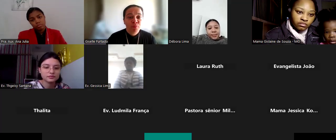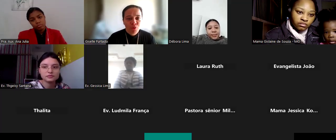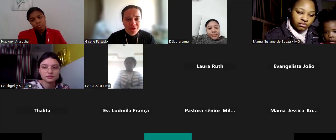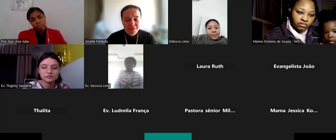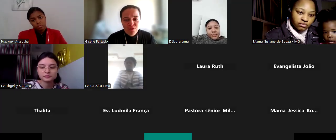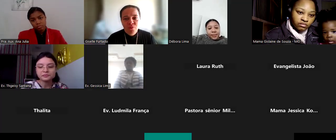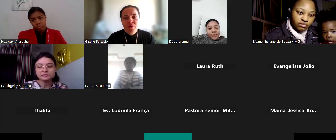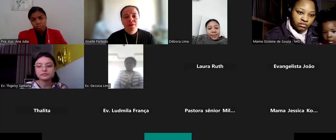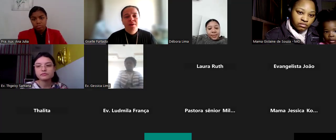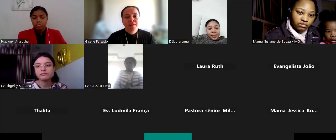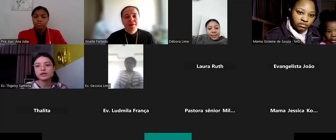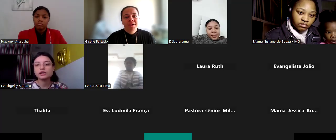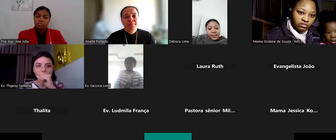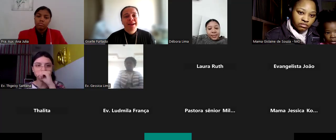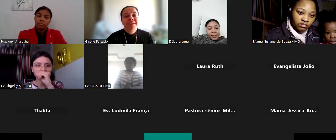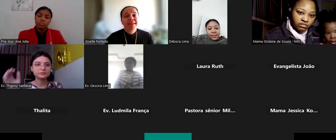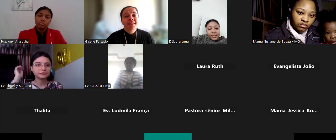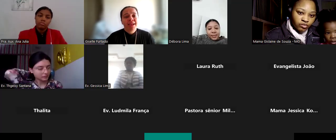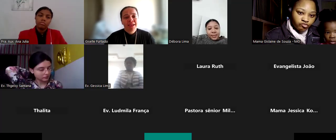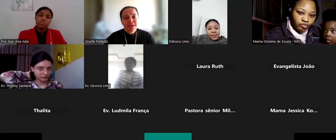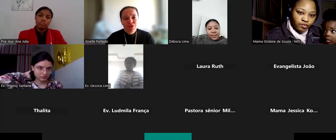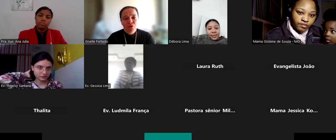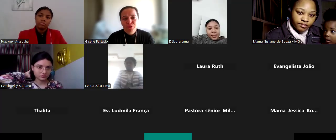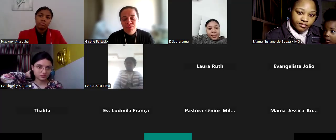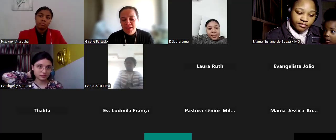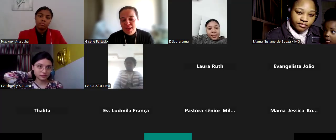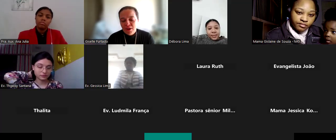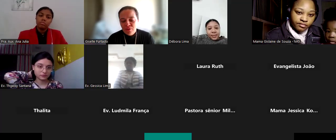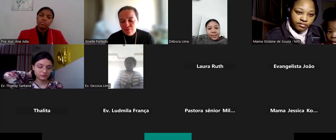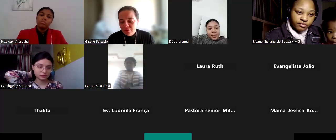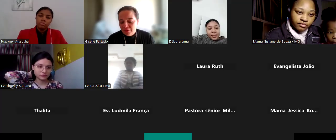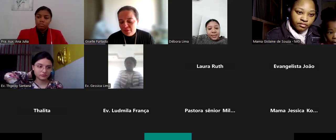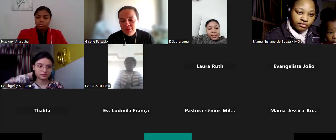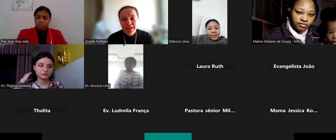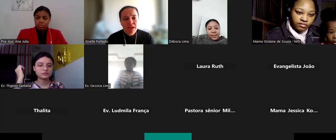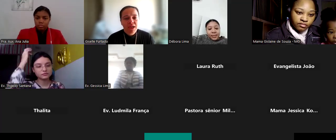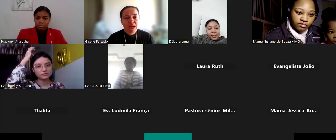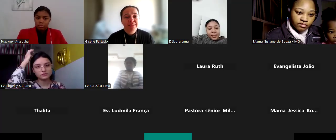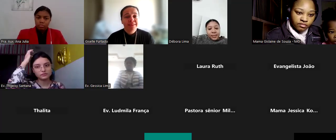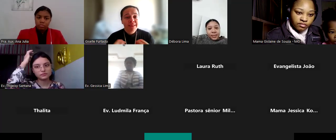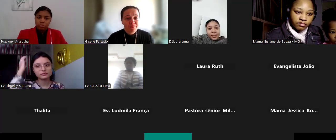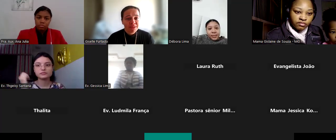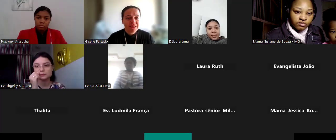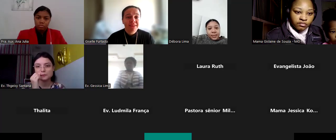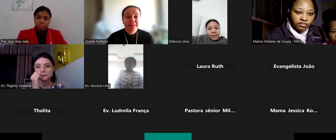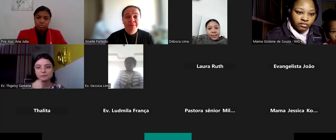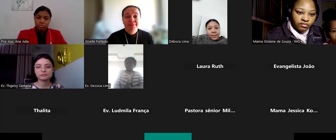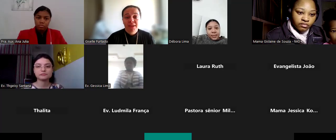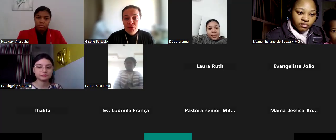meu coração para entender sobre o que era, né, as libras dentro